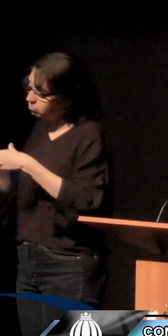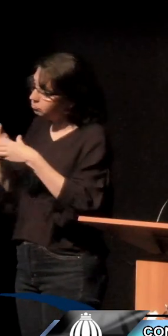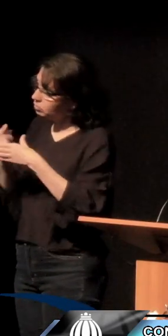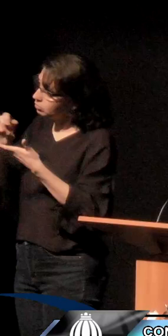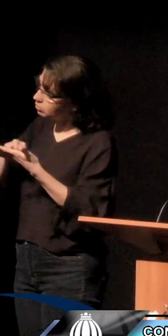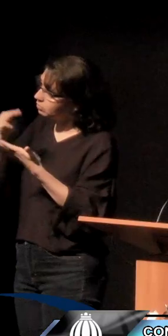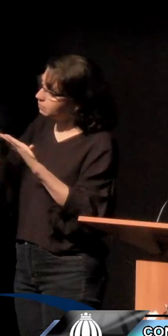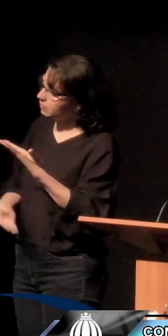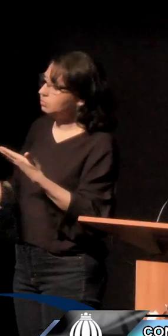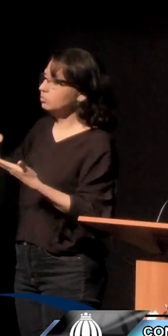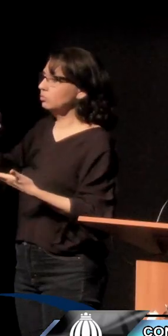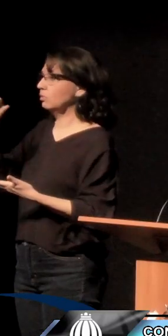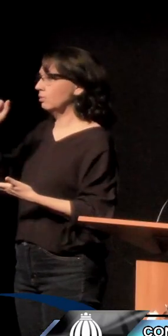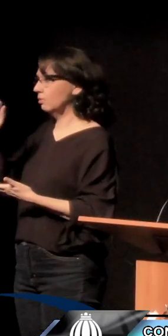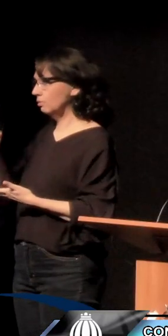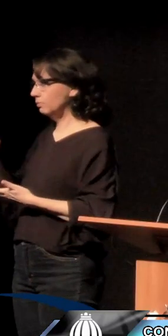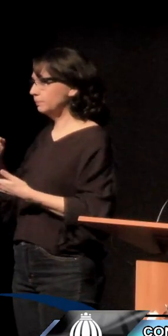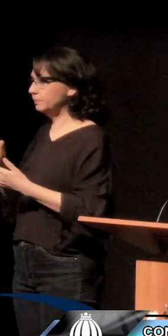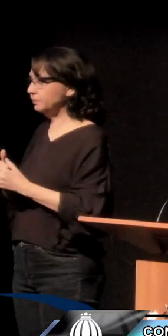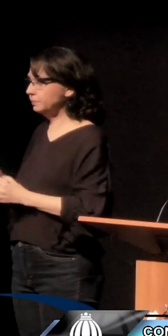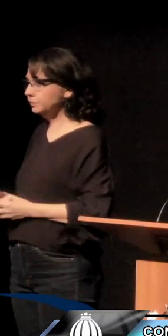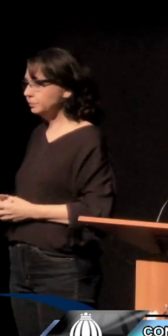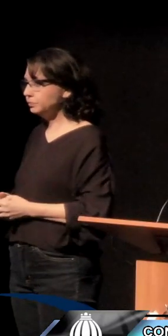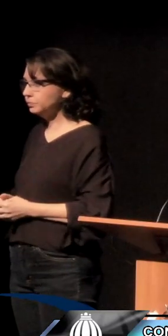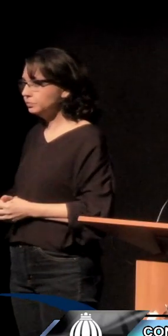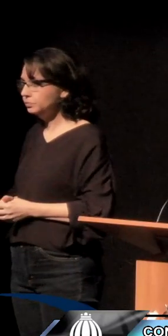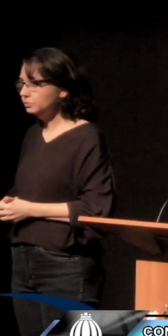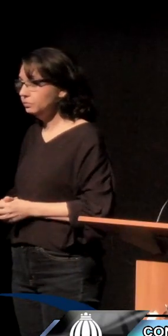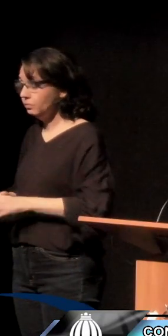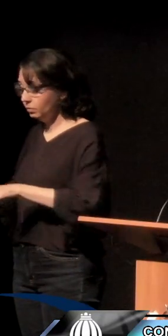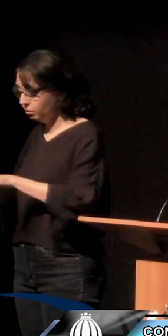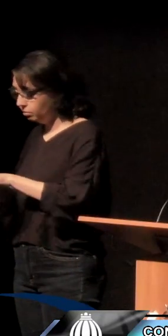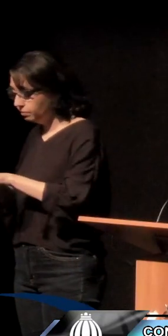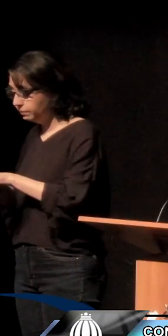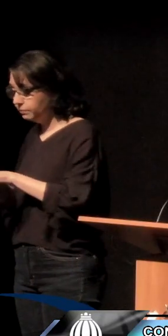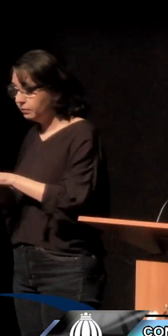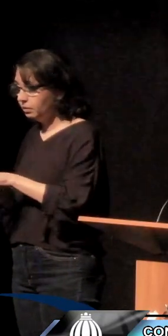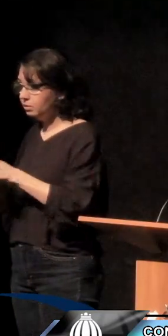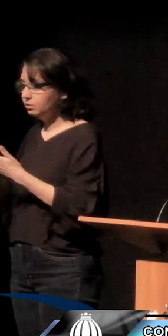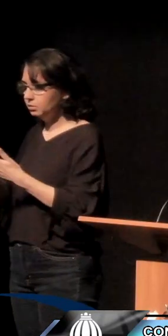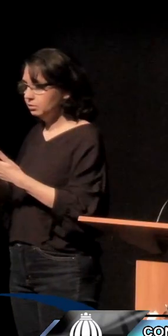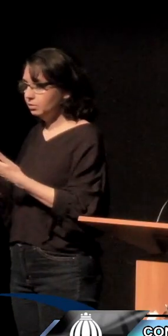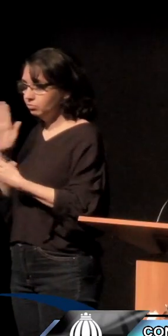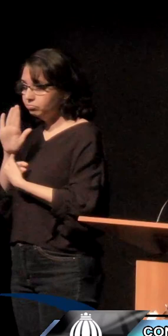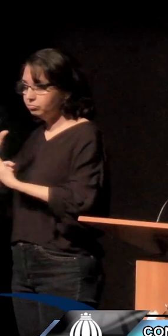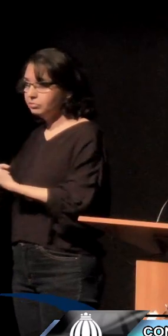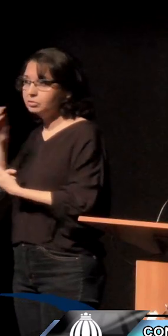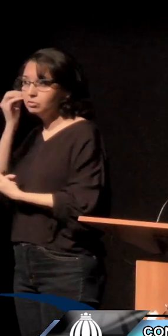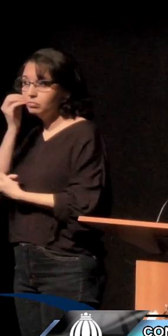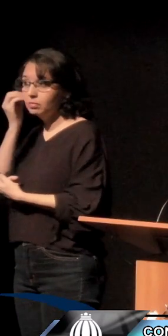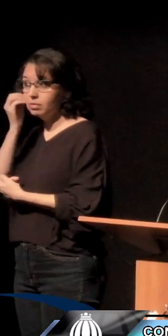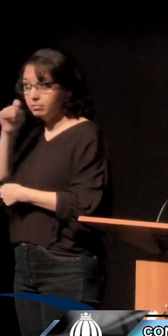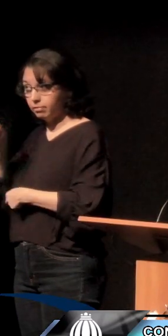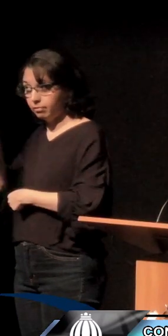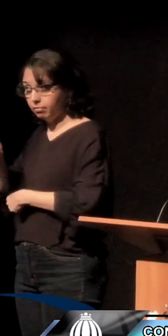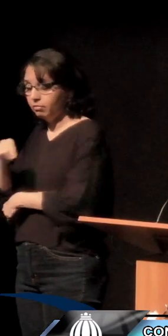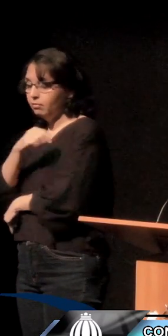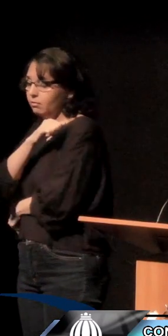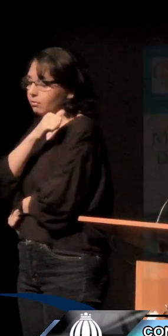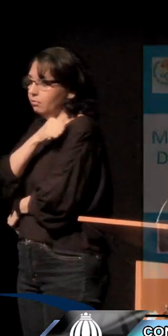bem e aí eu Trago essa experiência que a cidade do Rio de Janeiro cai da cidade do Rio de Janeiro